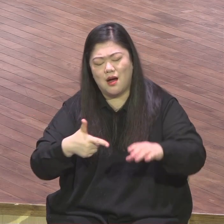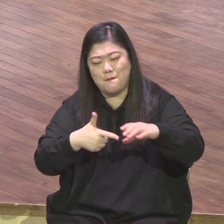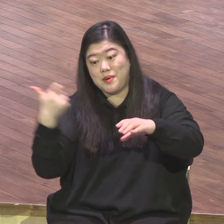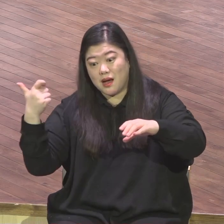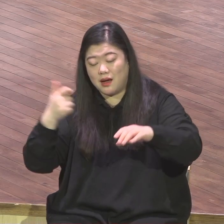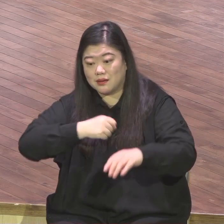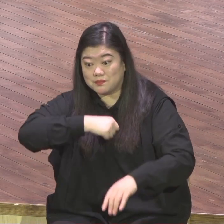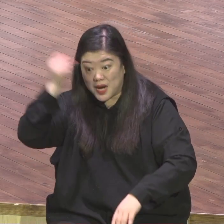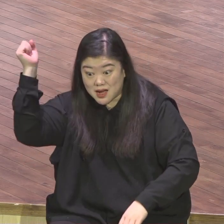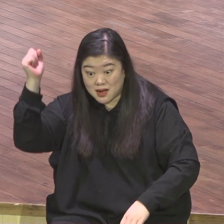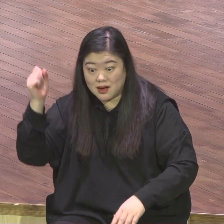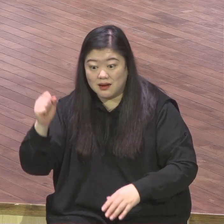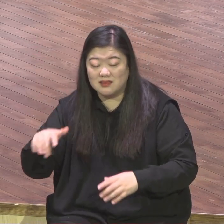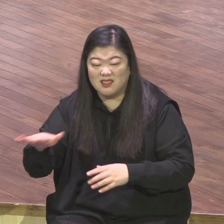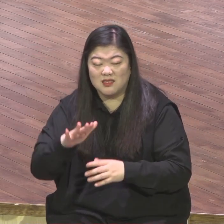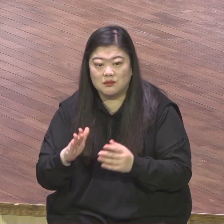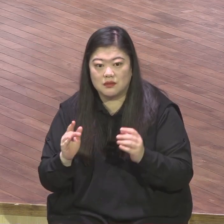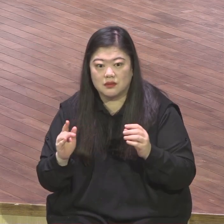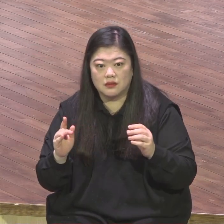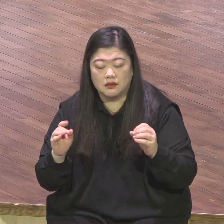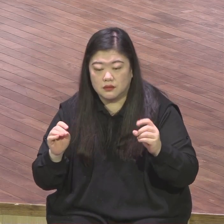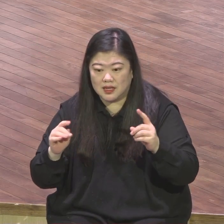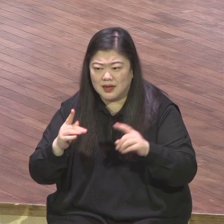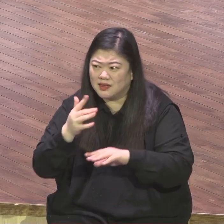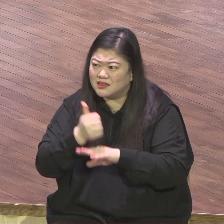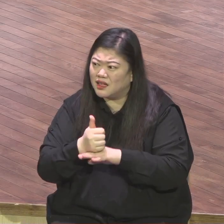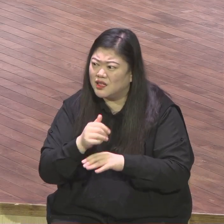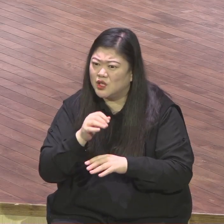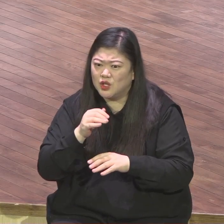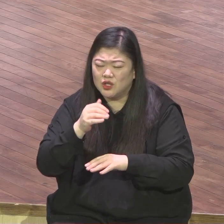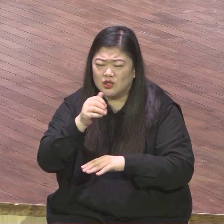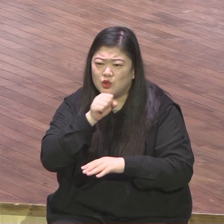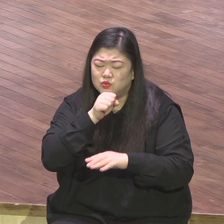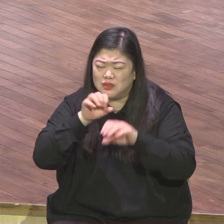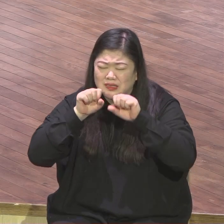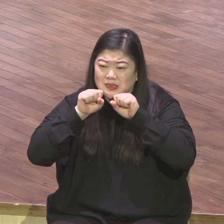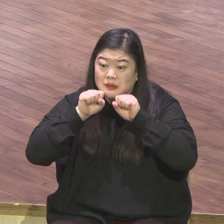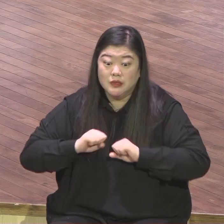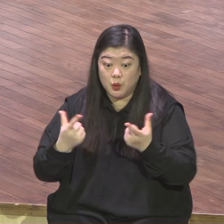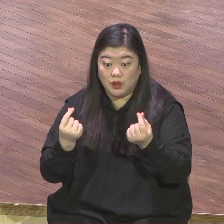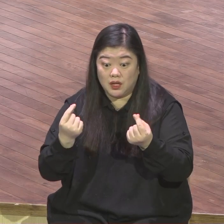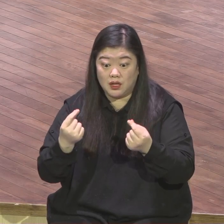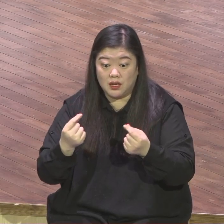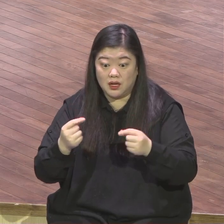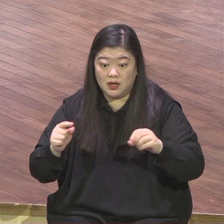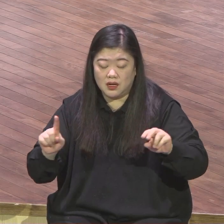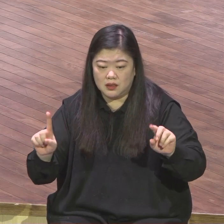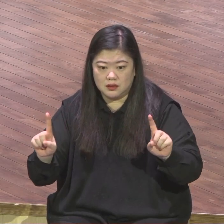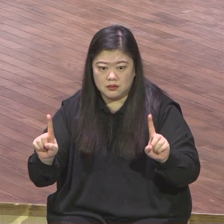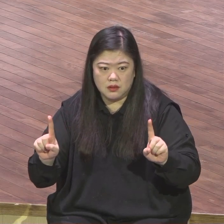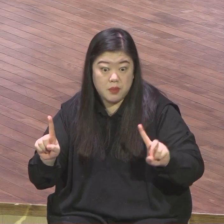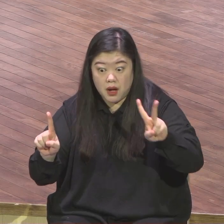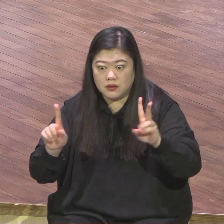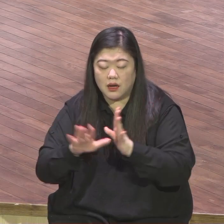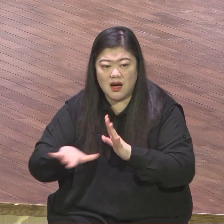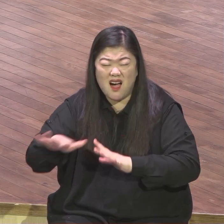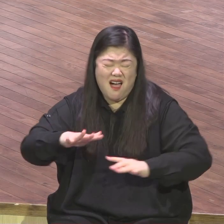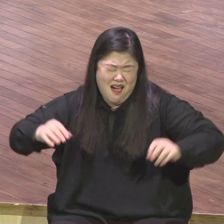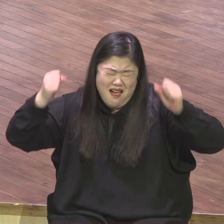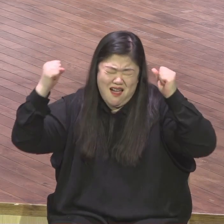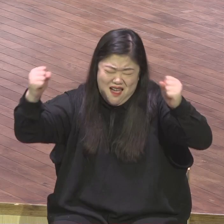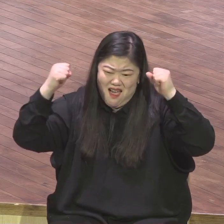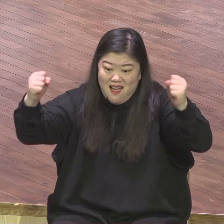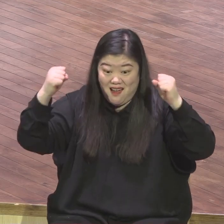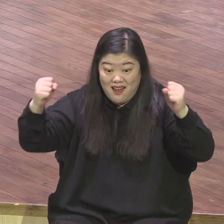우리도 막 감동 어마어마한 감동이지만은 이것이 큰 화제가 전 세계적으로 되었어요.